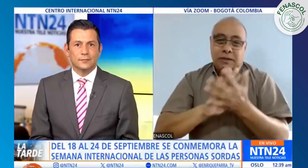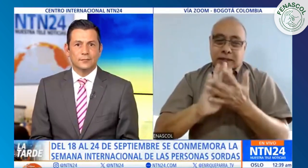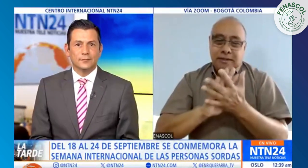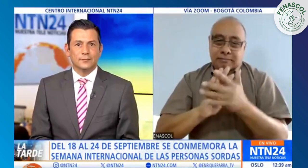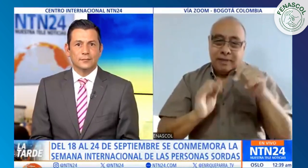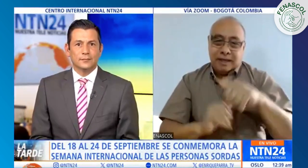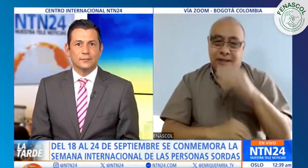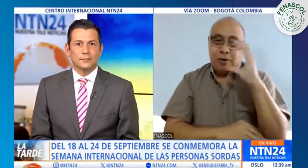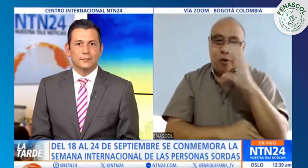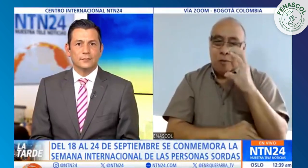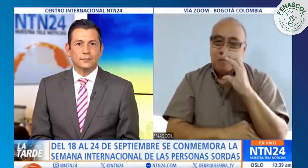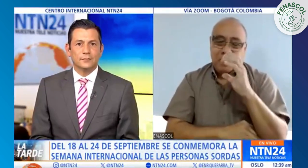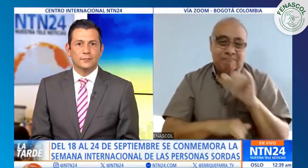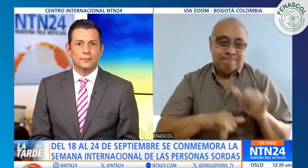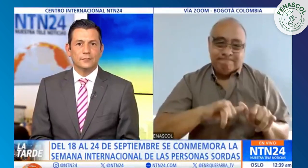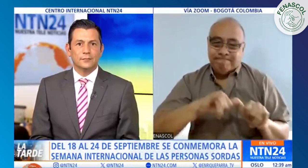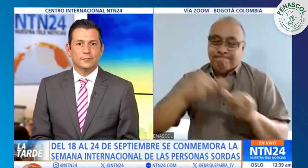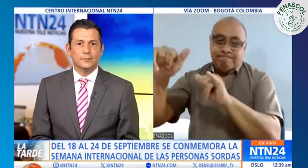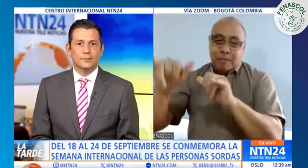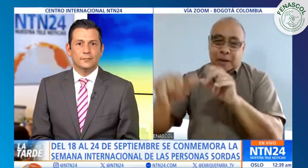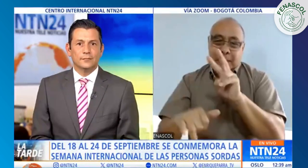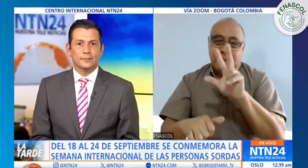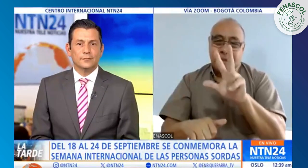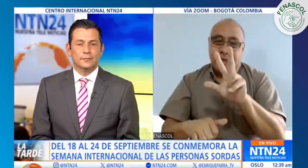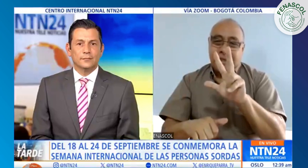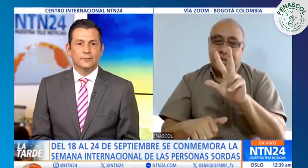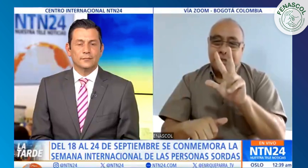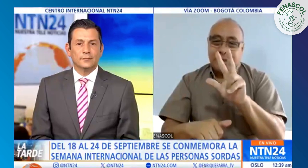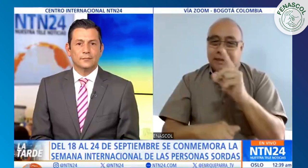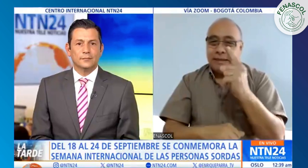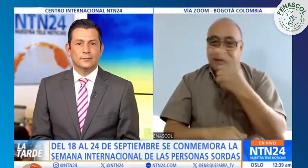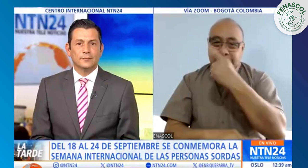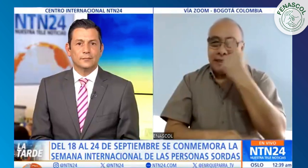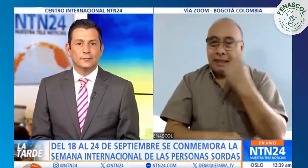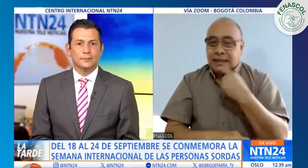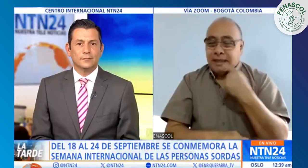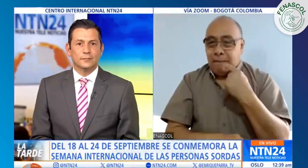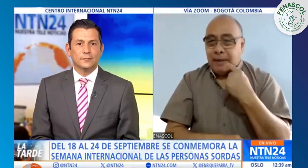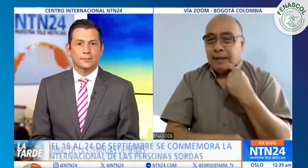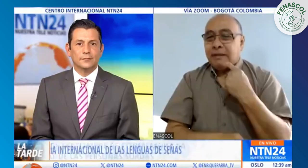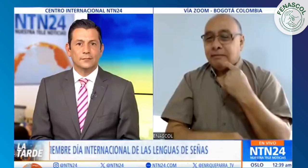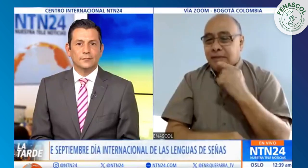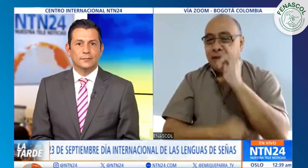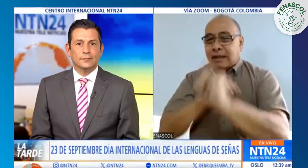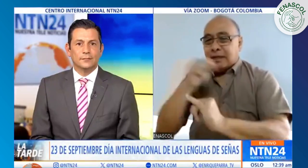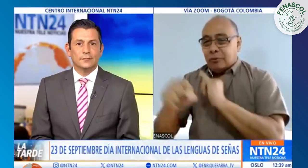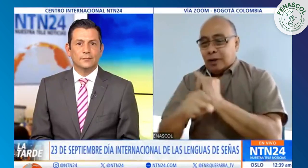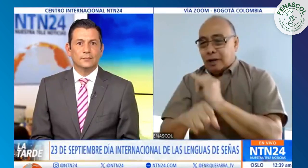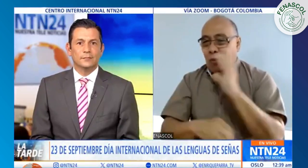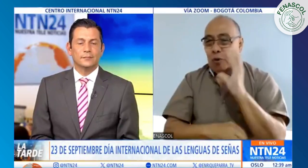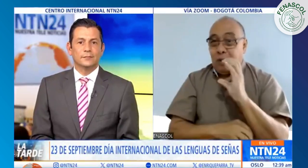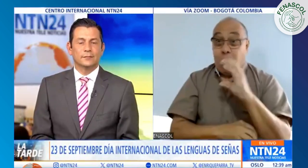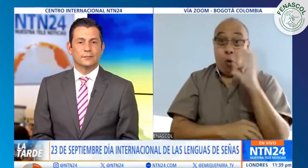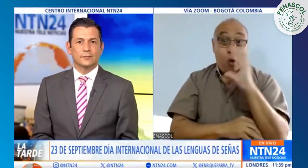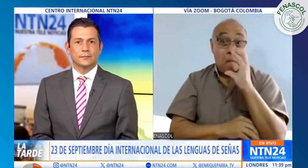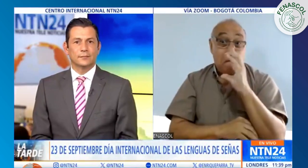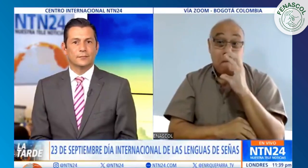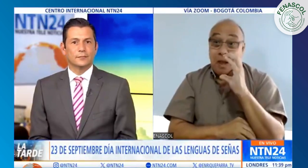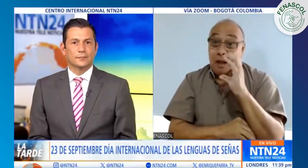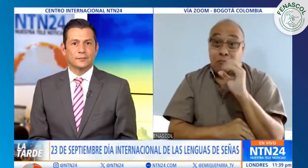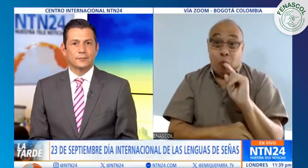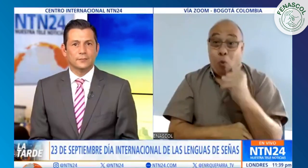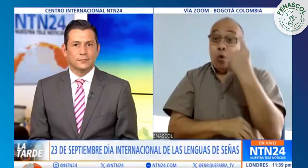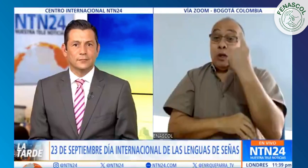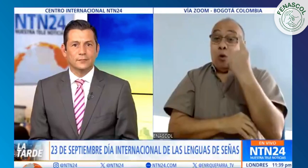se contemple el 23 de septiembre el Día Nacional de la Lengua de Señas Colombiana, al igual que se celebra